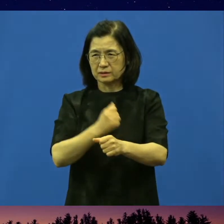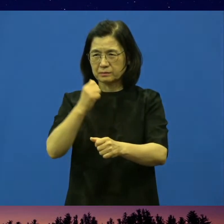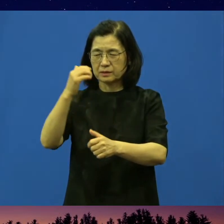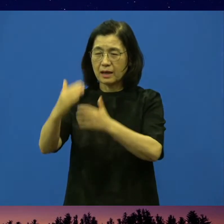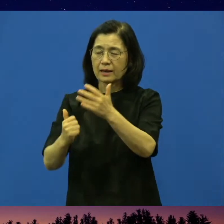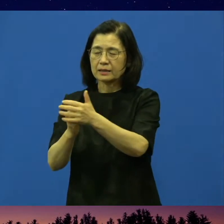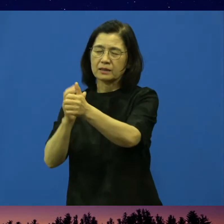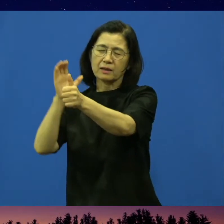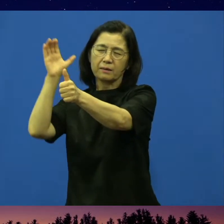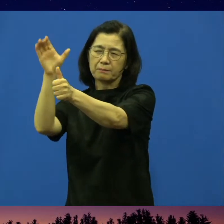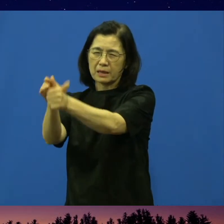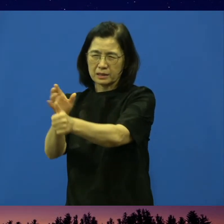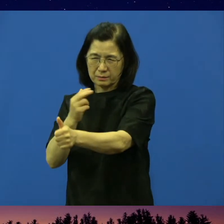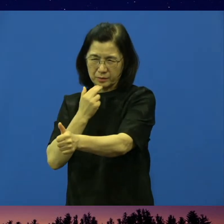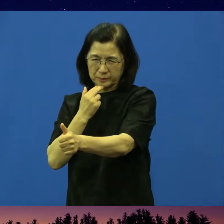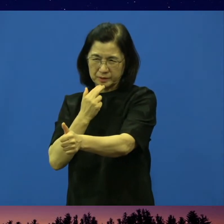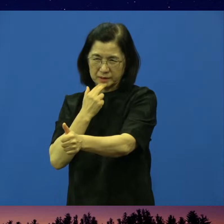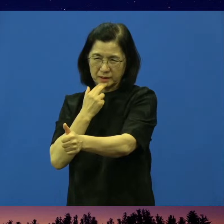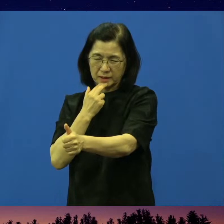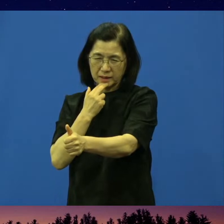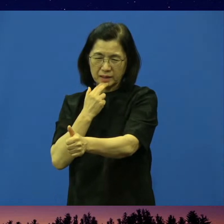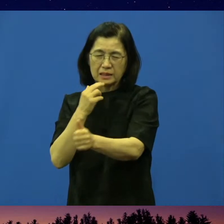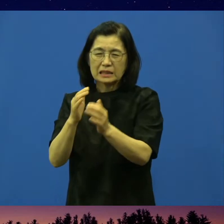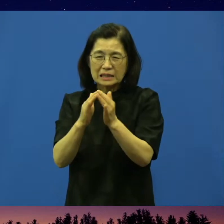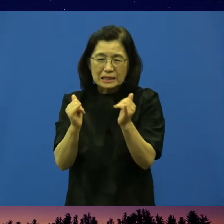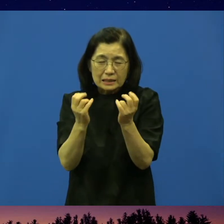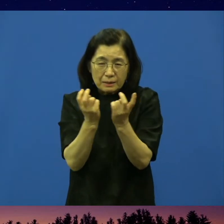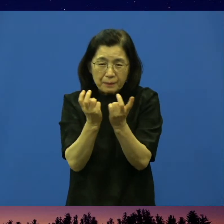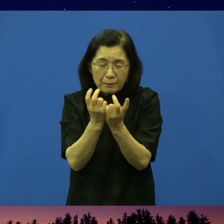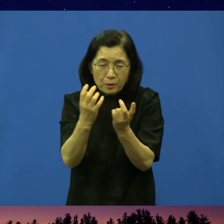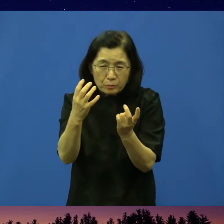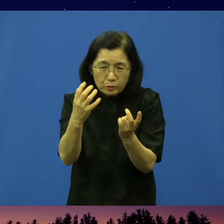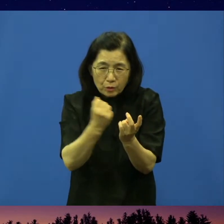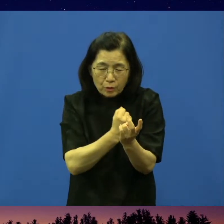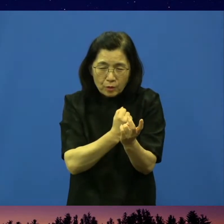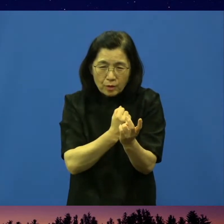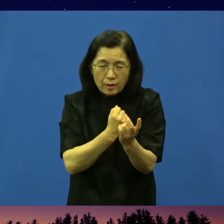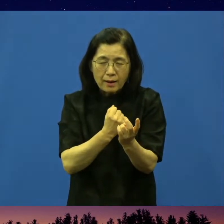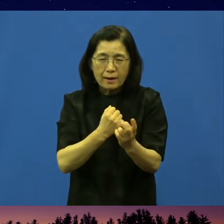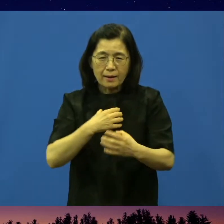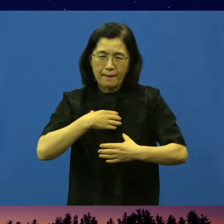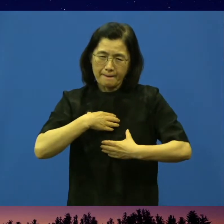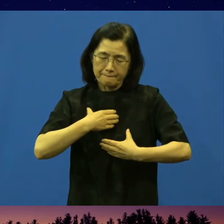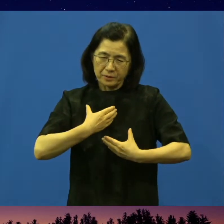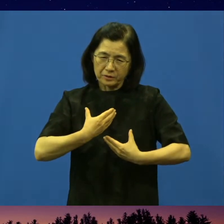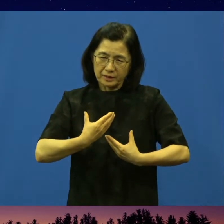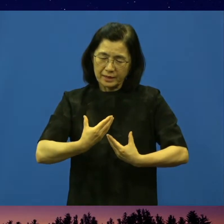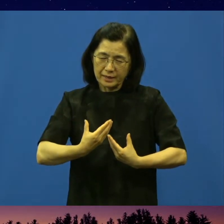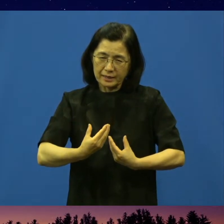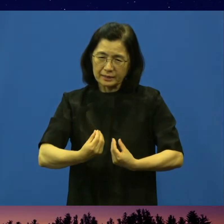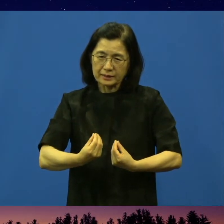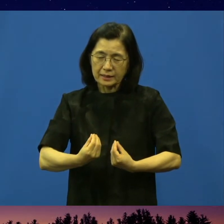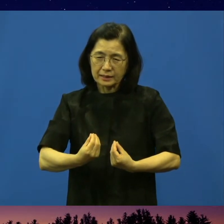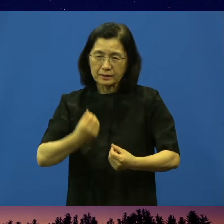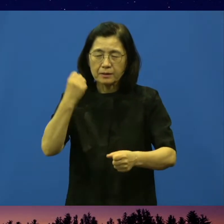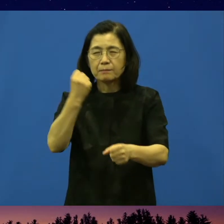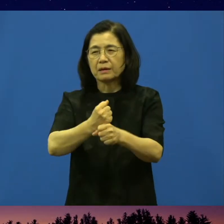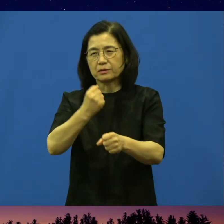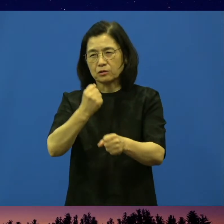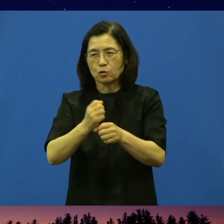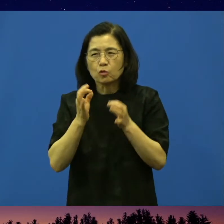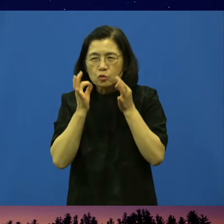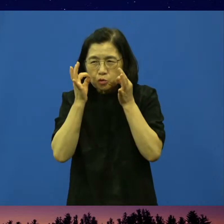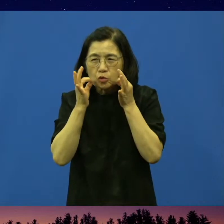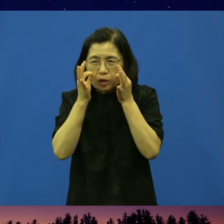태도를 하나님이 좋아하지 않아요. 우리의 착각이 뭘까요? 눈에 보이는